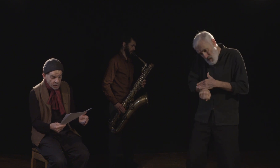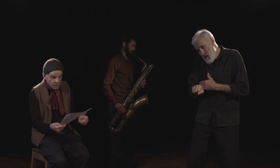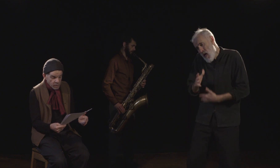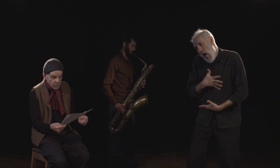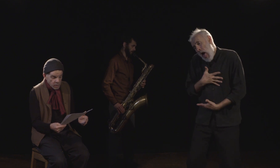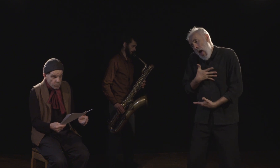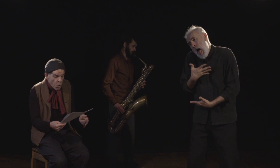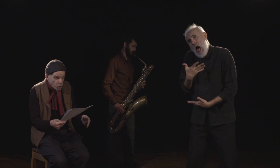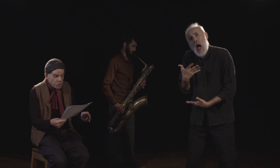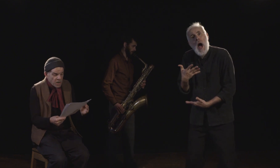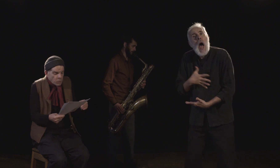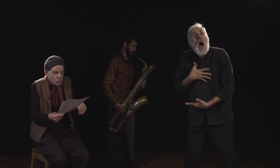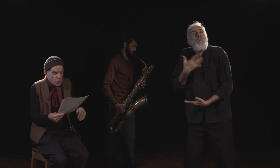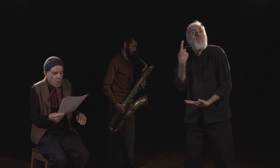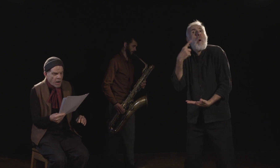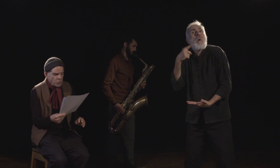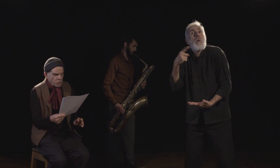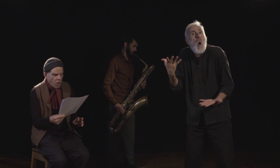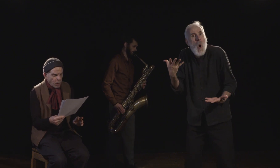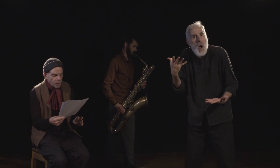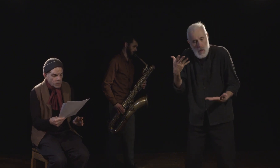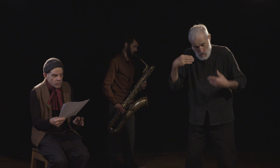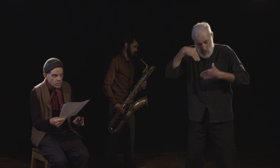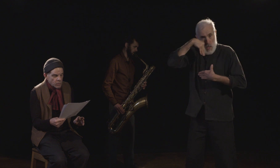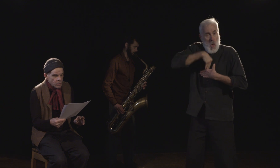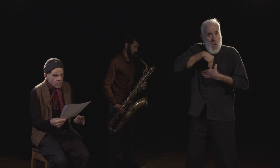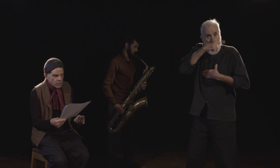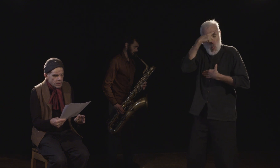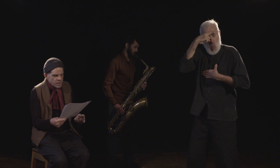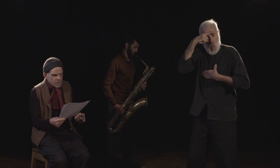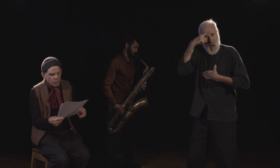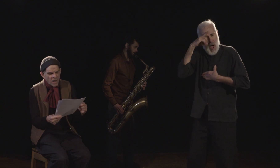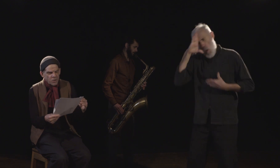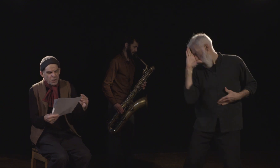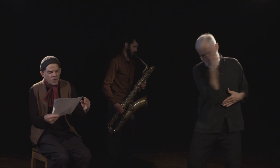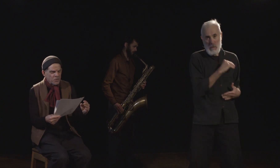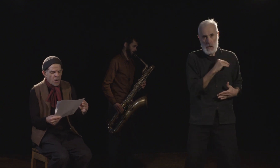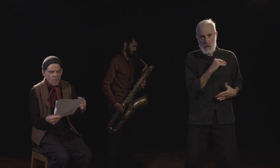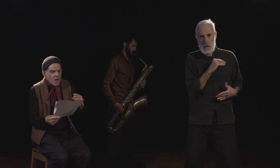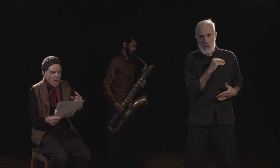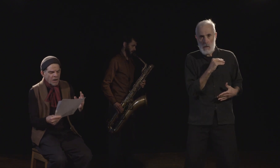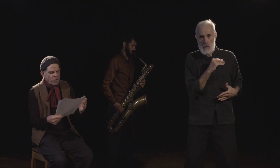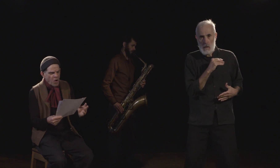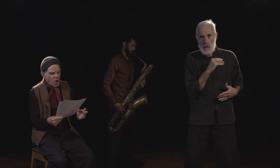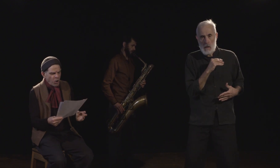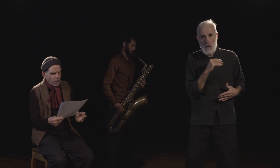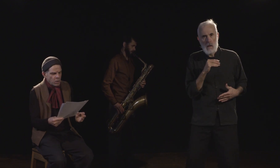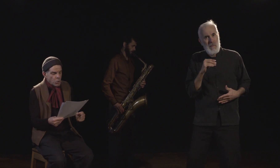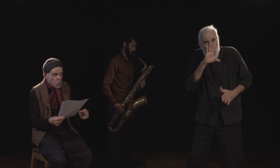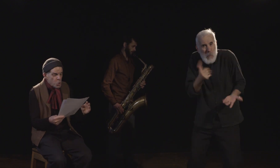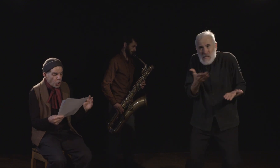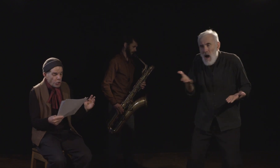oublier, pour lutter contre le noir dedans. C'est pour ça que des hommes parlent